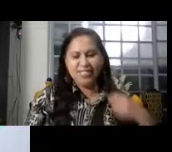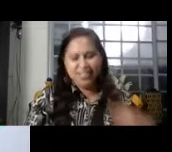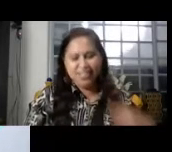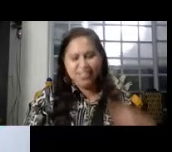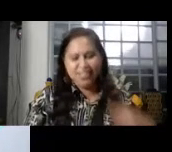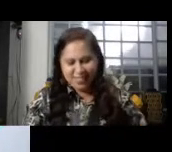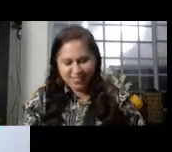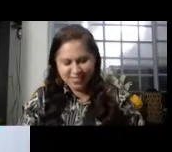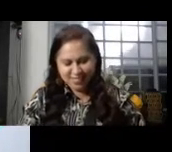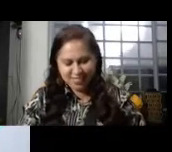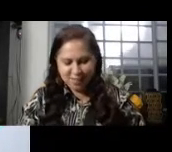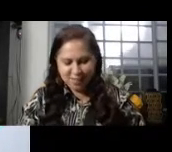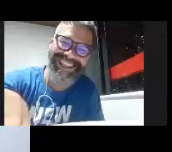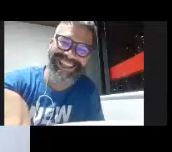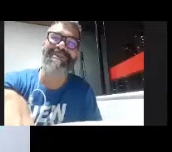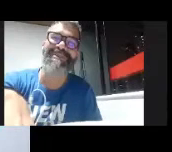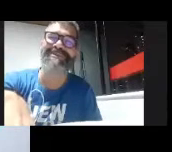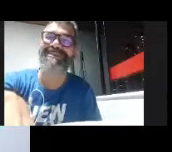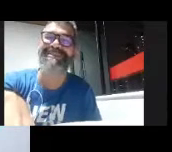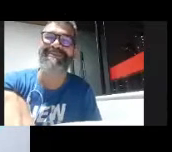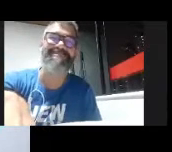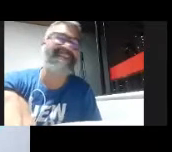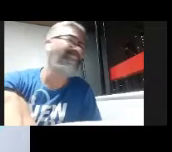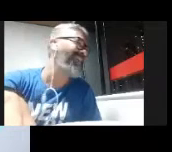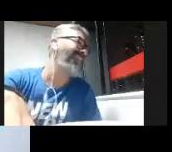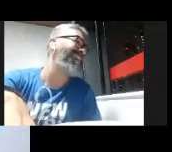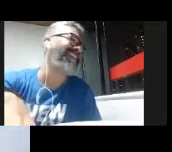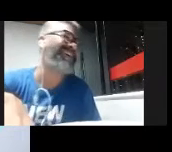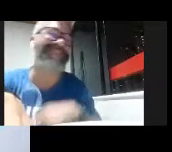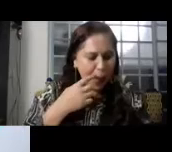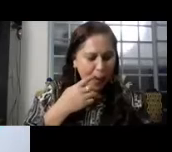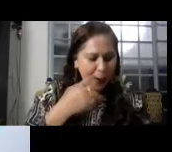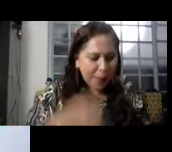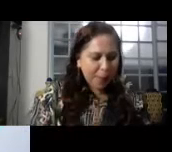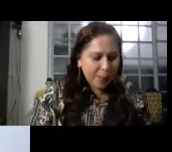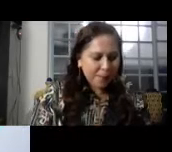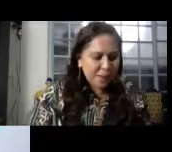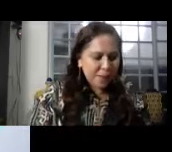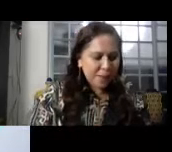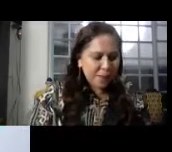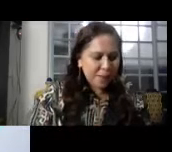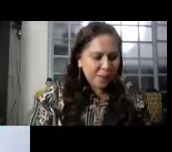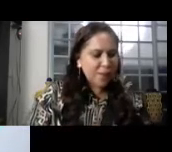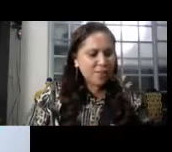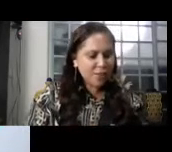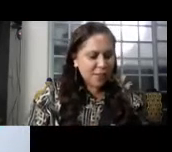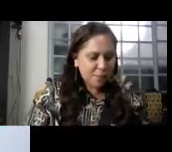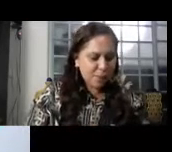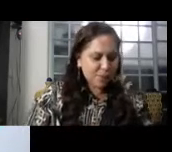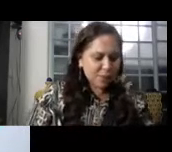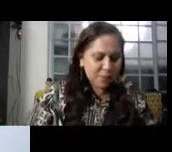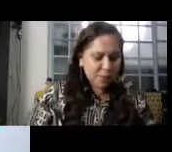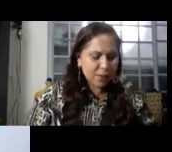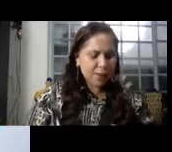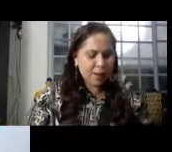Eita, meu Deus. Ficar tranquila, professora. Não tive tempo nem de olhar o material. Você vê depois, viu? Eu